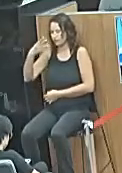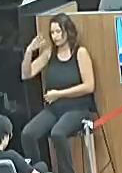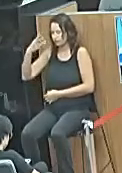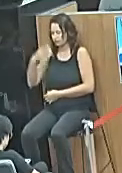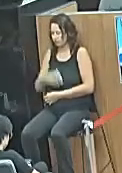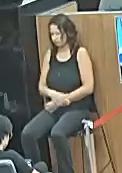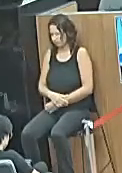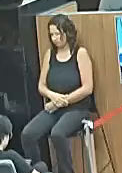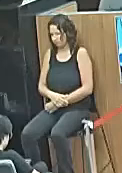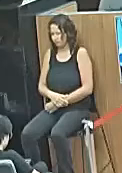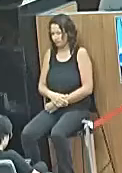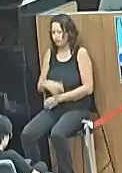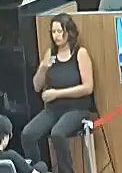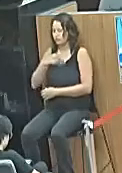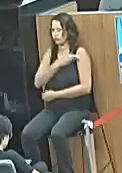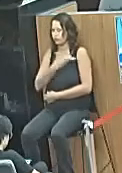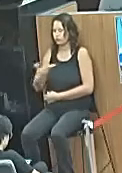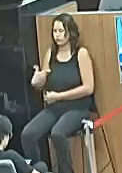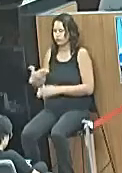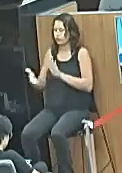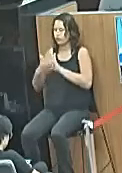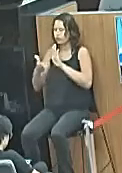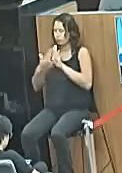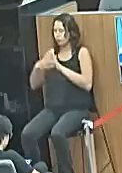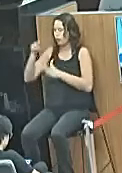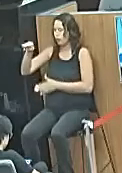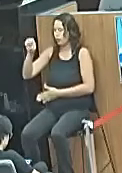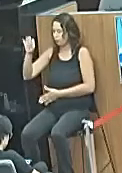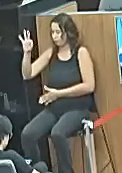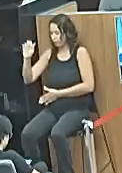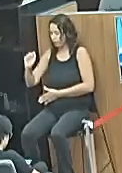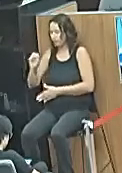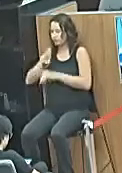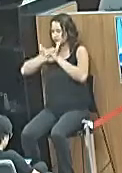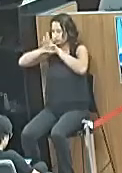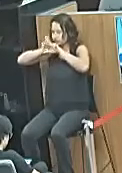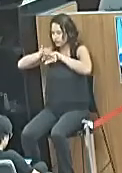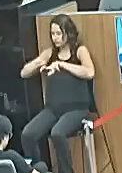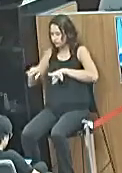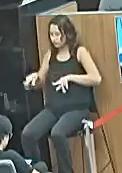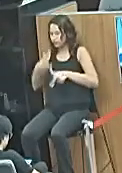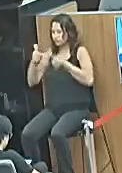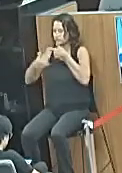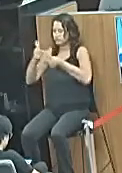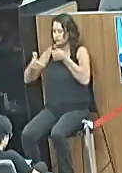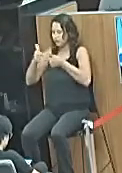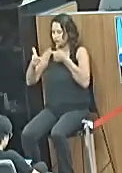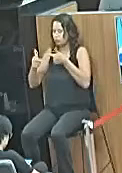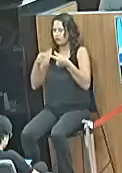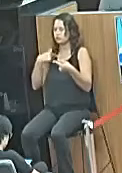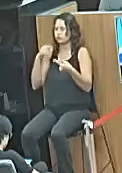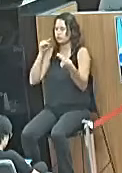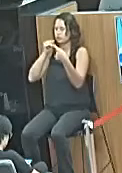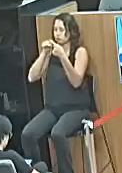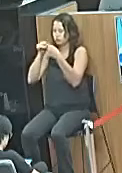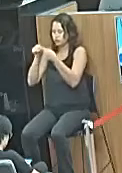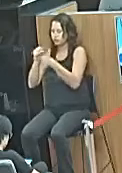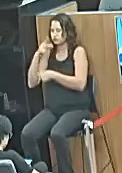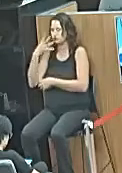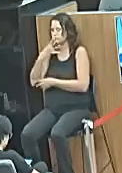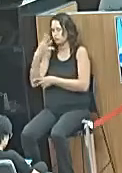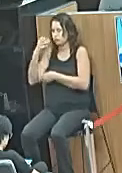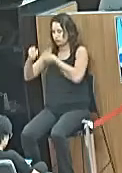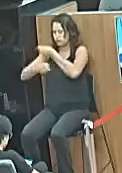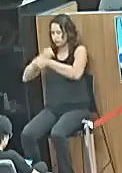394 o governo propõe metas em diversas ações que estão estagnadas para os próximos quatro anos ou